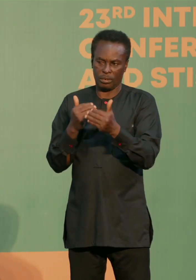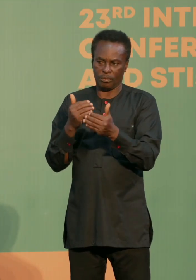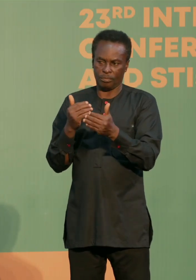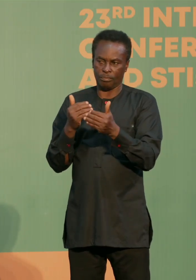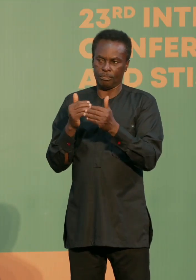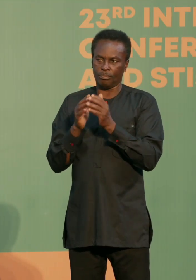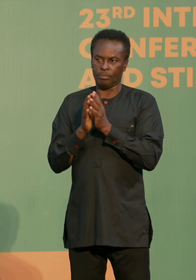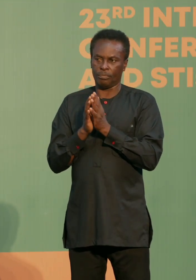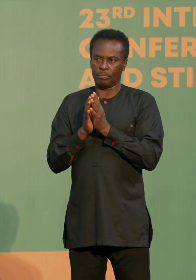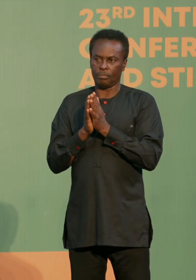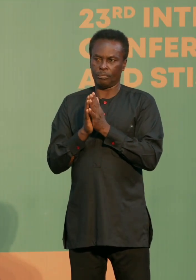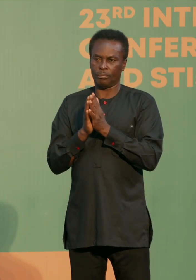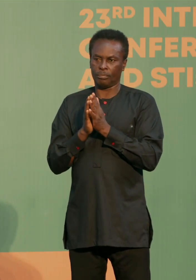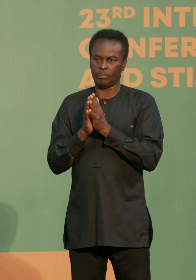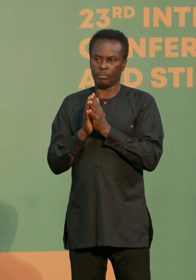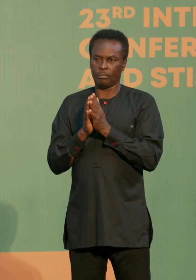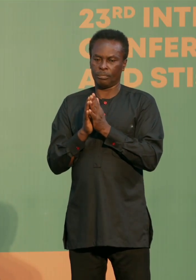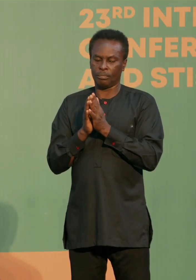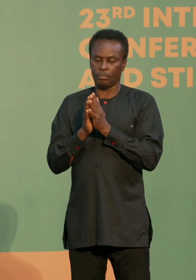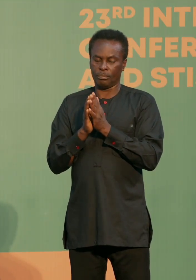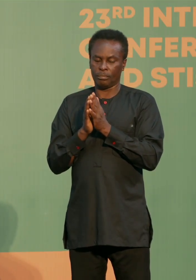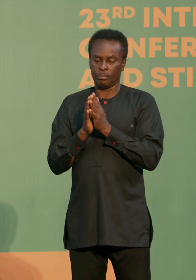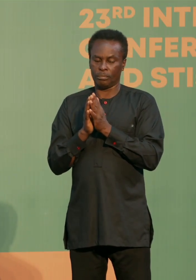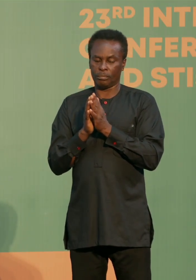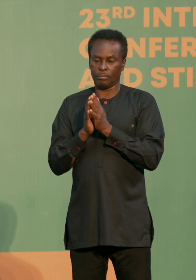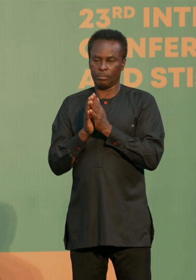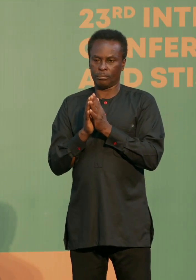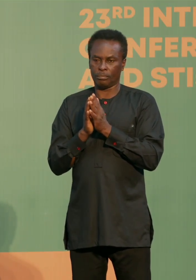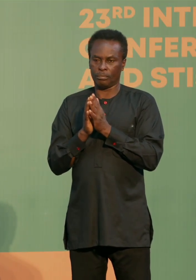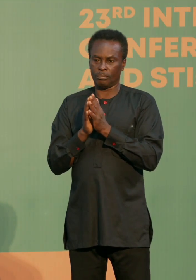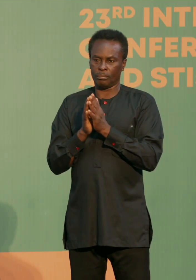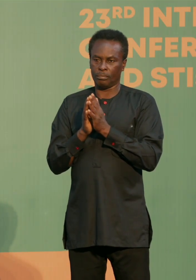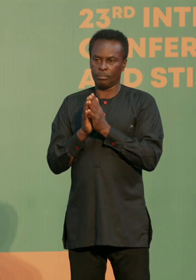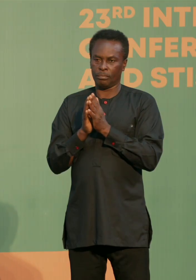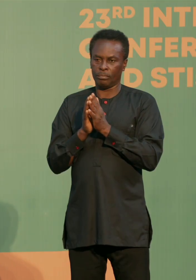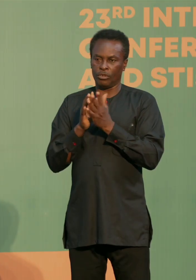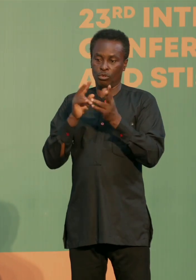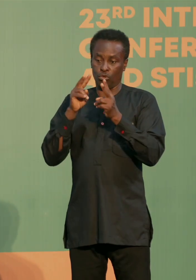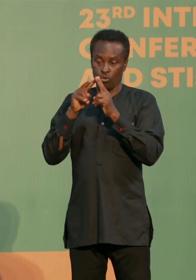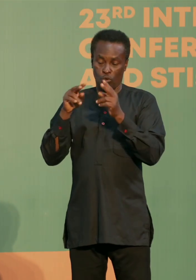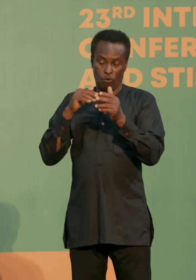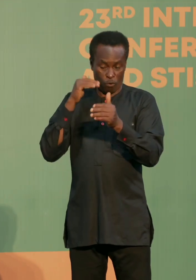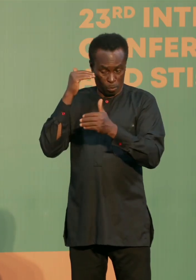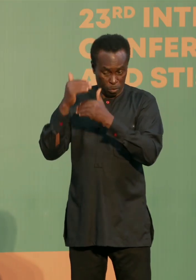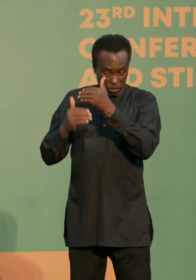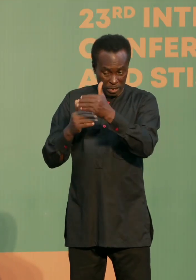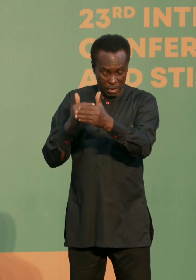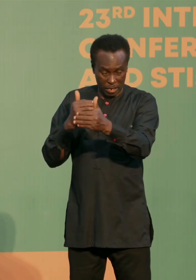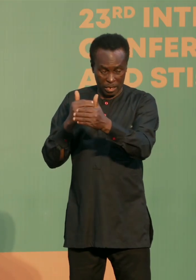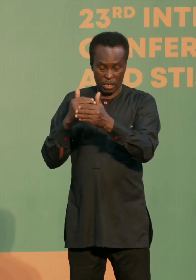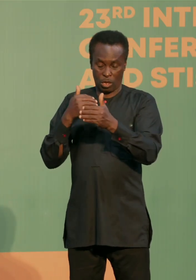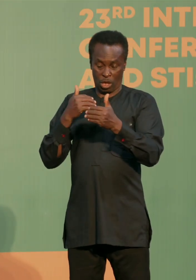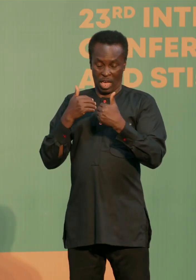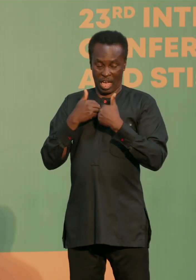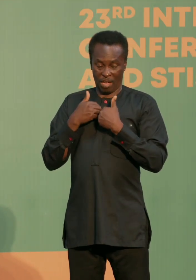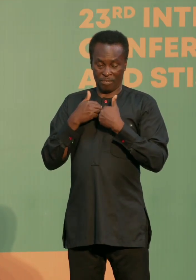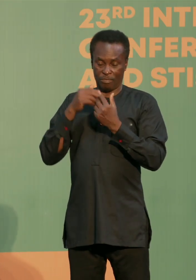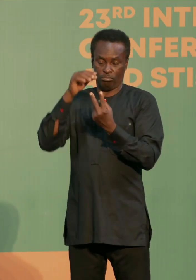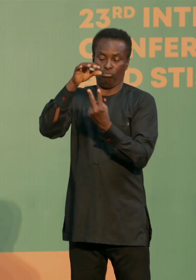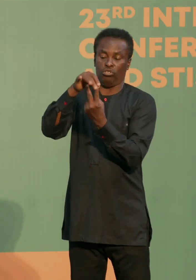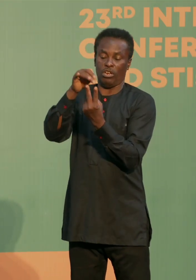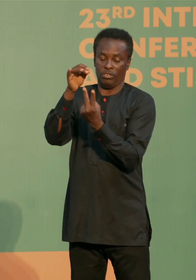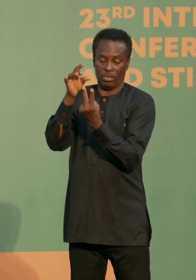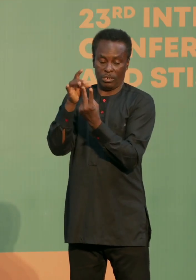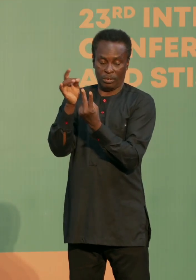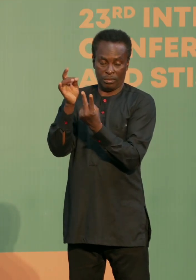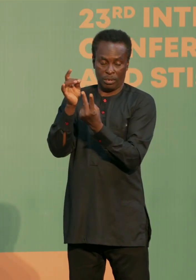Comme procédure, Nous avons sélectionné les femmes